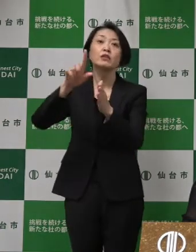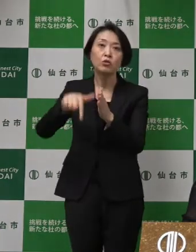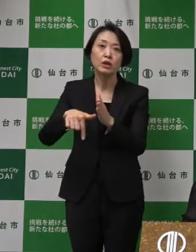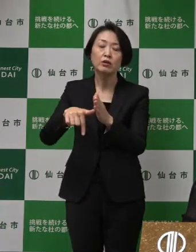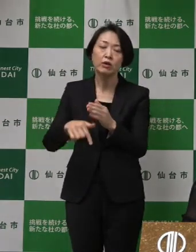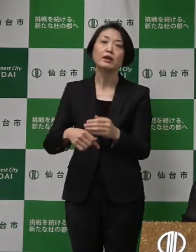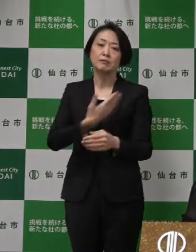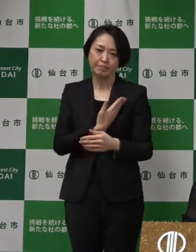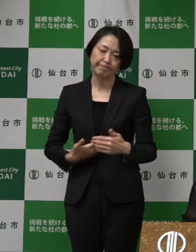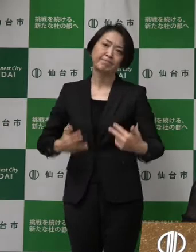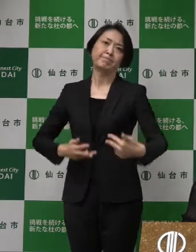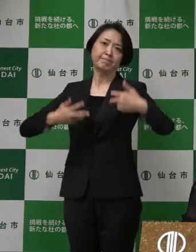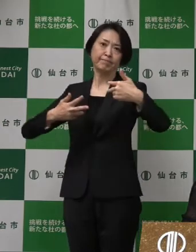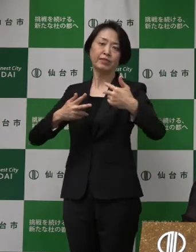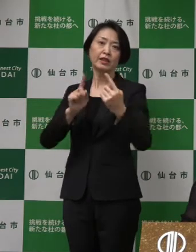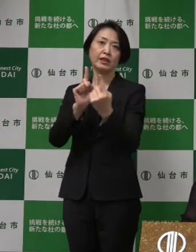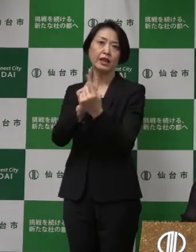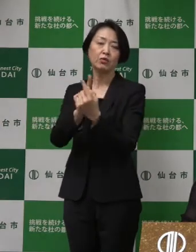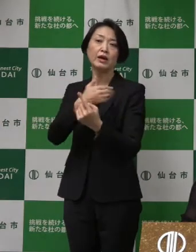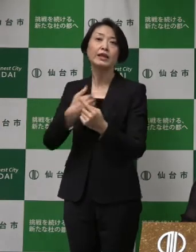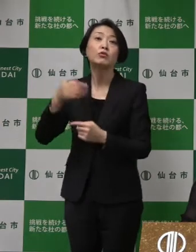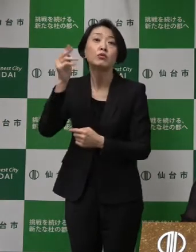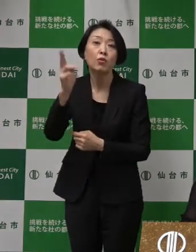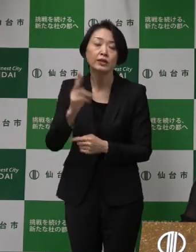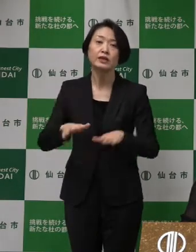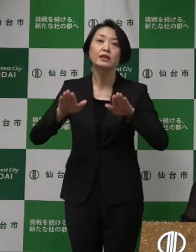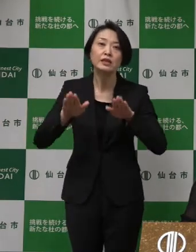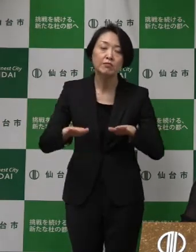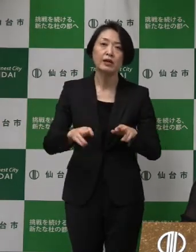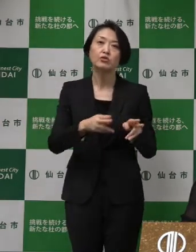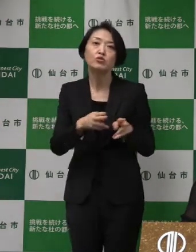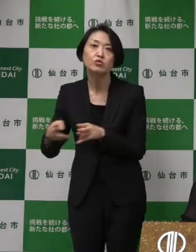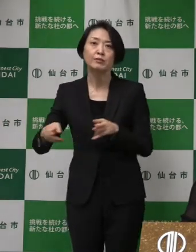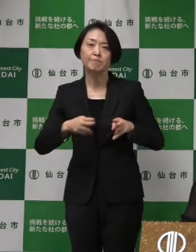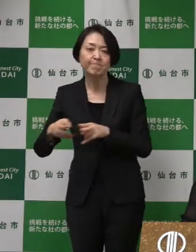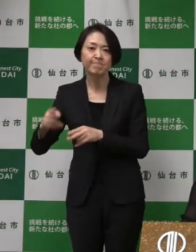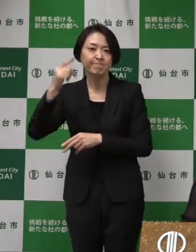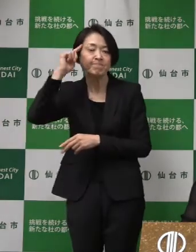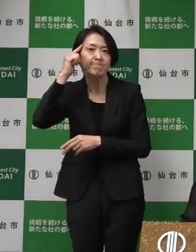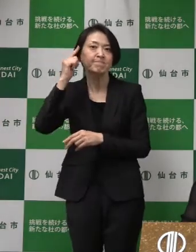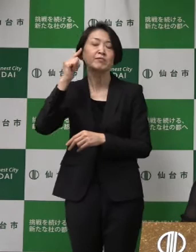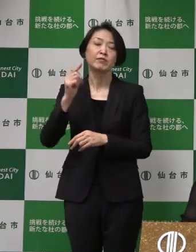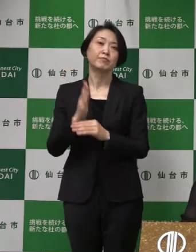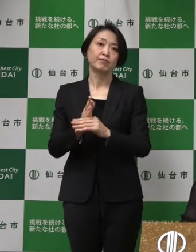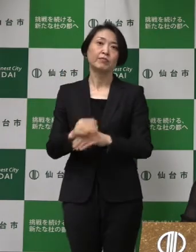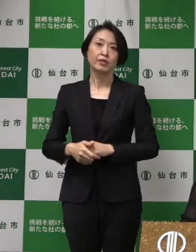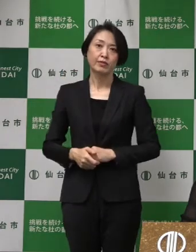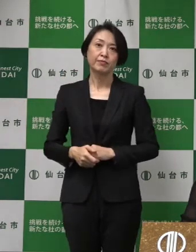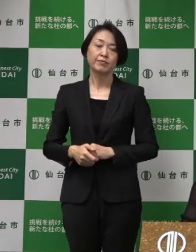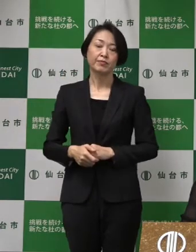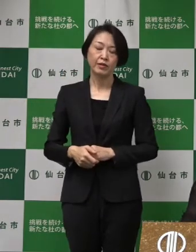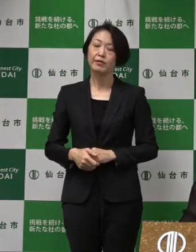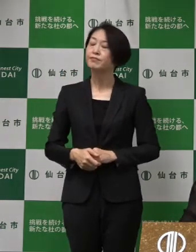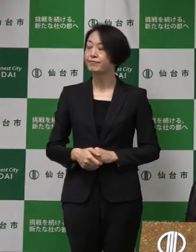オンラインで、対応可能なように今構築をしているところです。確認をさせていただいている